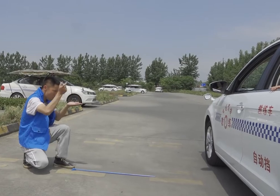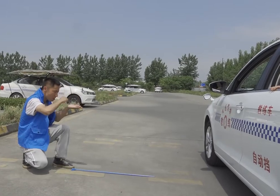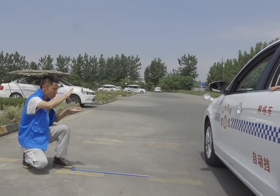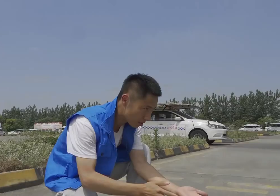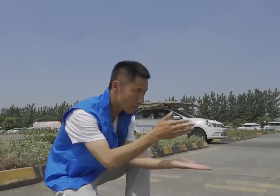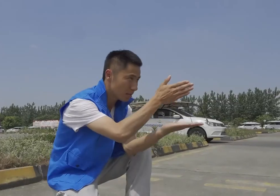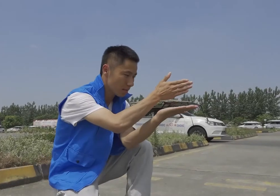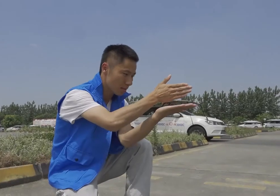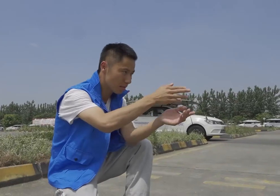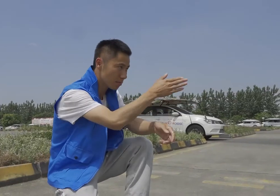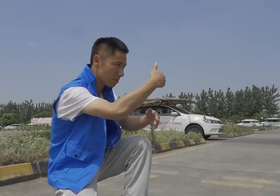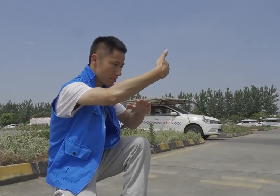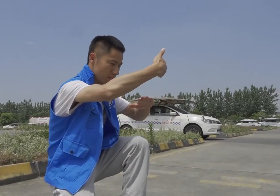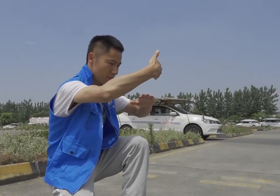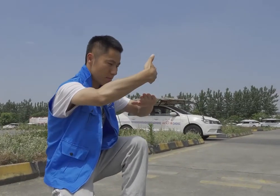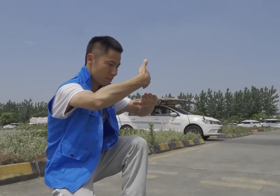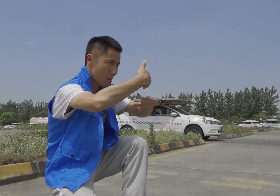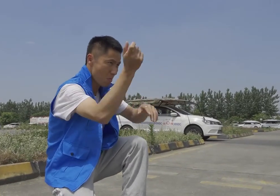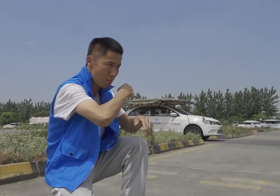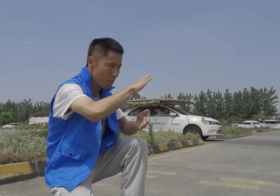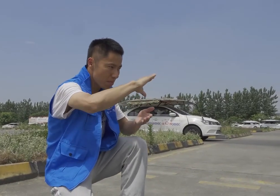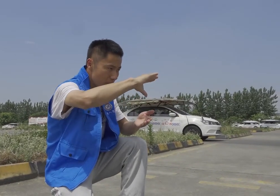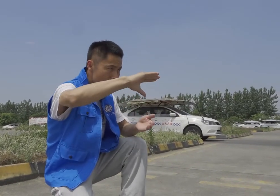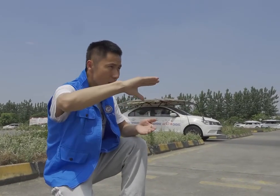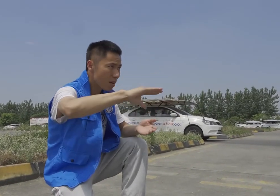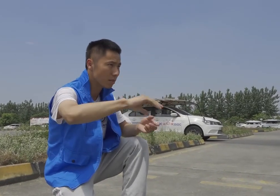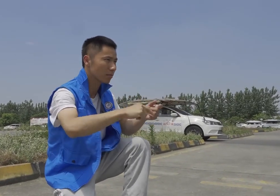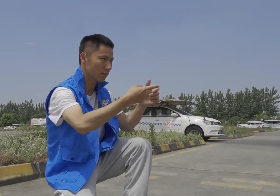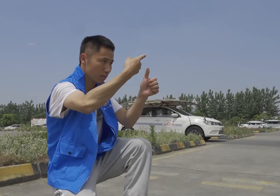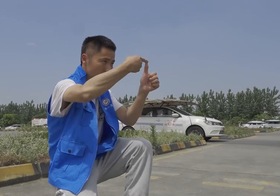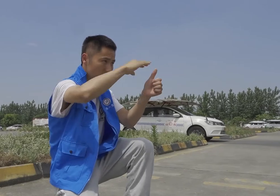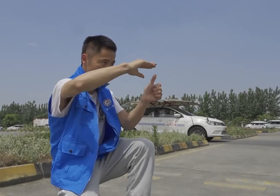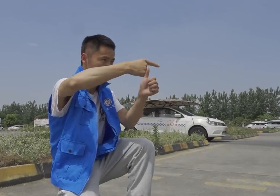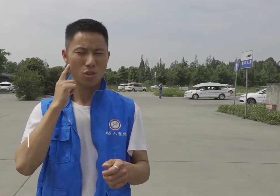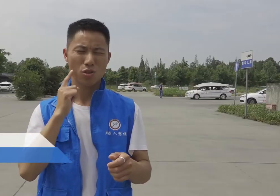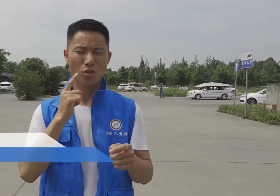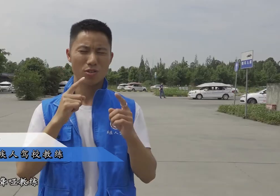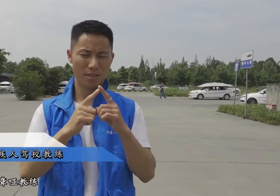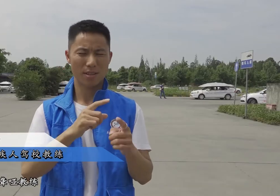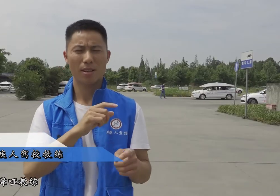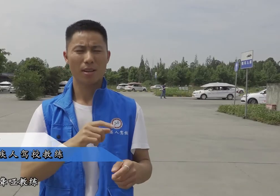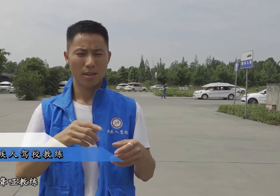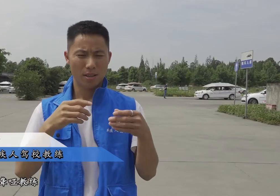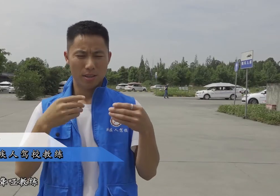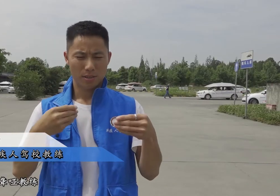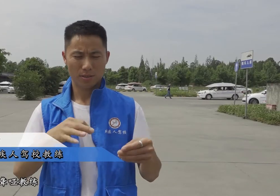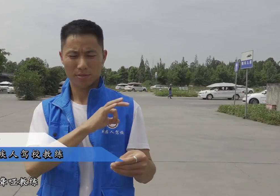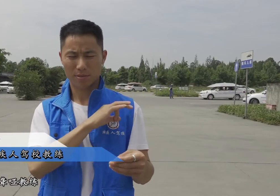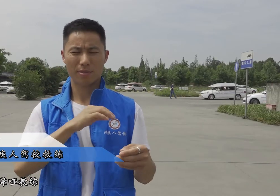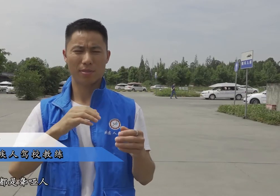令，所以他们时不时就要下车帮学员找点位和转向角度。 我是一个聋哑教练，我的学